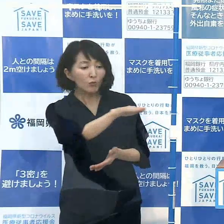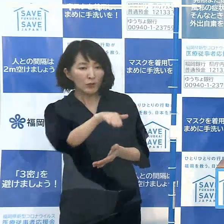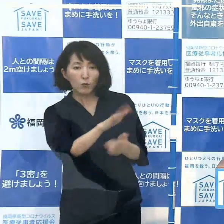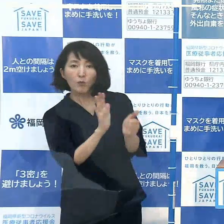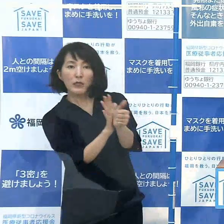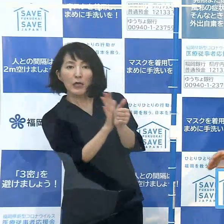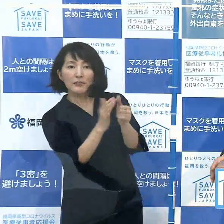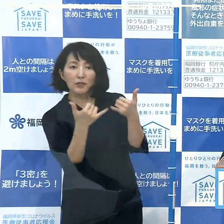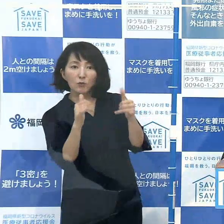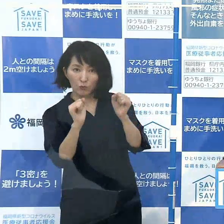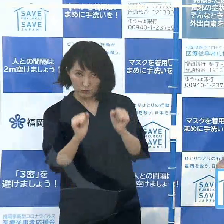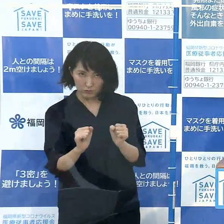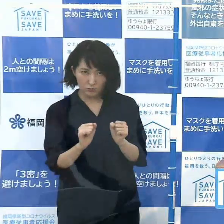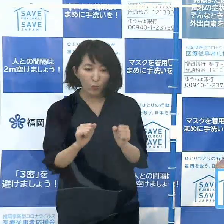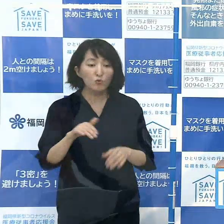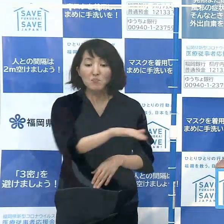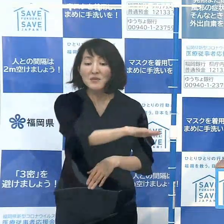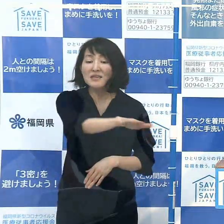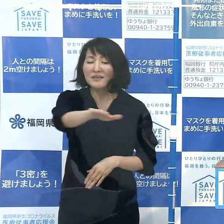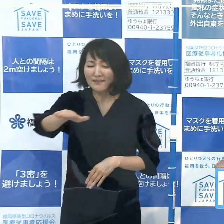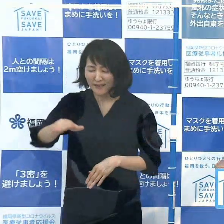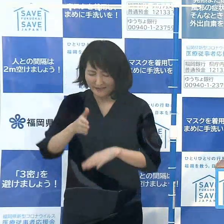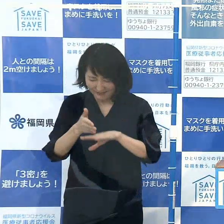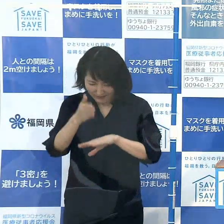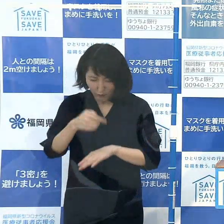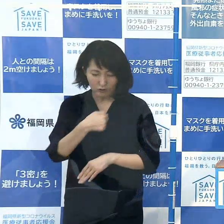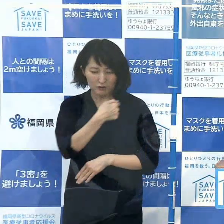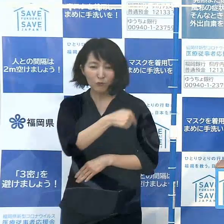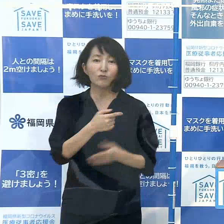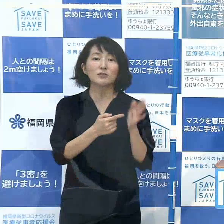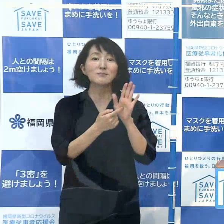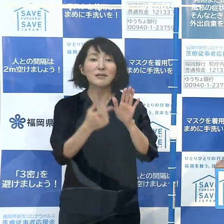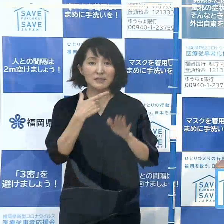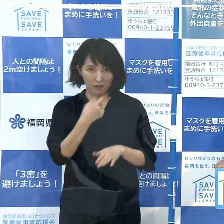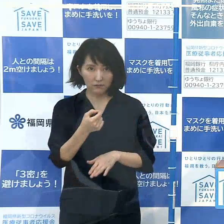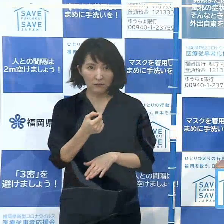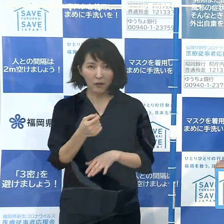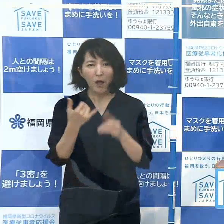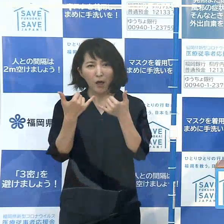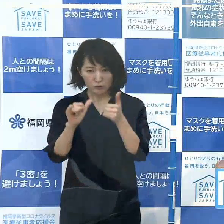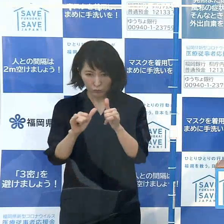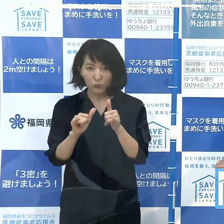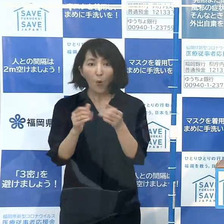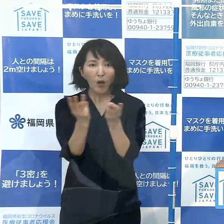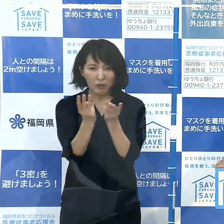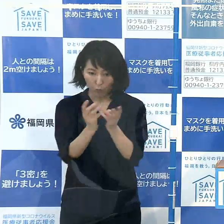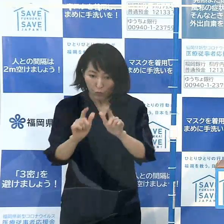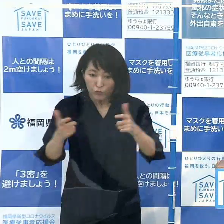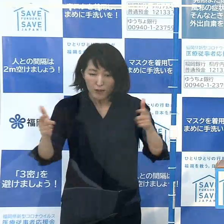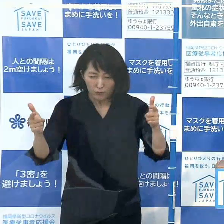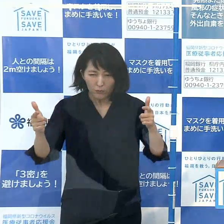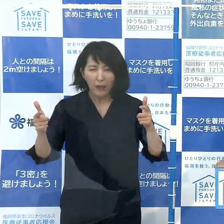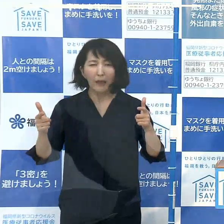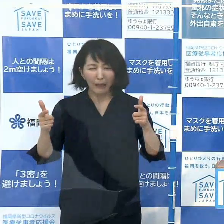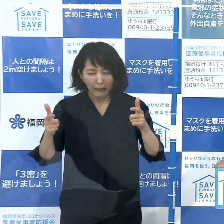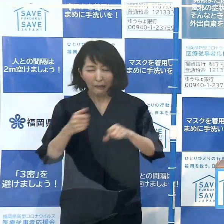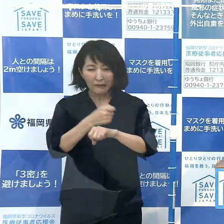方々に感謝の意を示したいという意味で人数が増えますので、ちょっと作業もなかなか大変なんですけど、いずれにしましても、